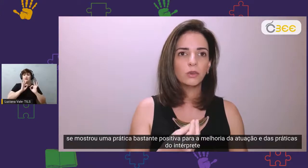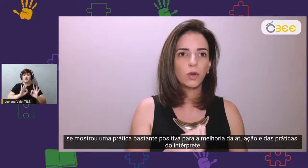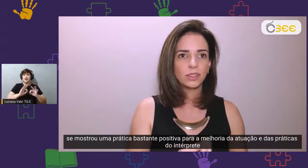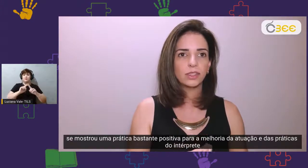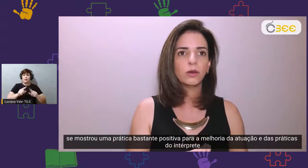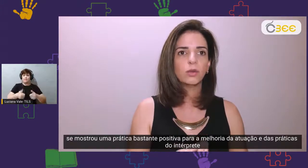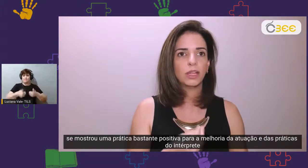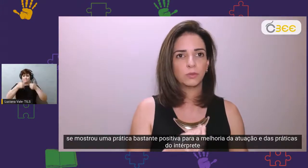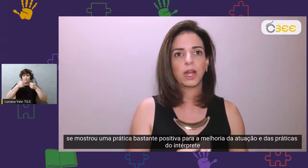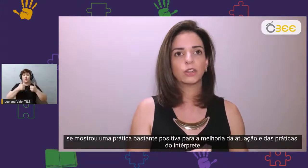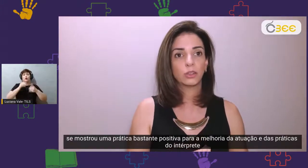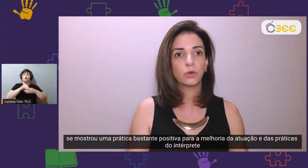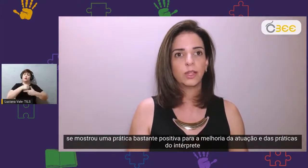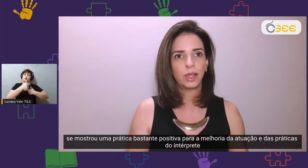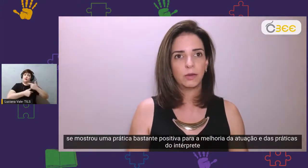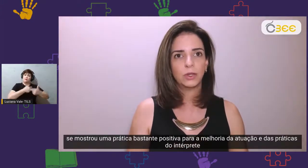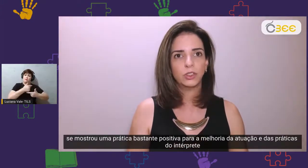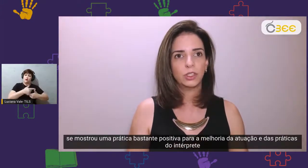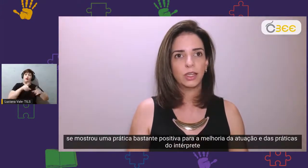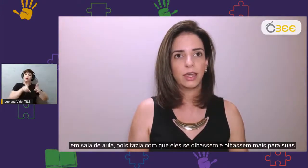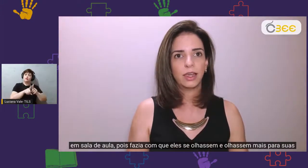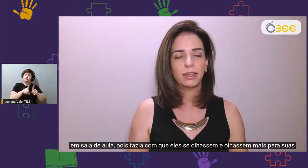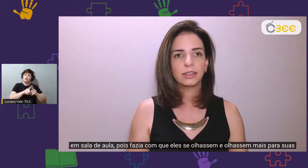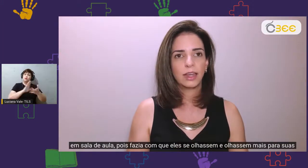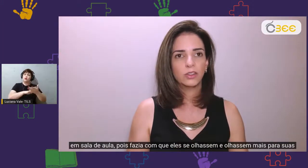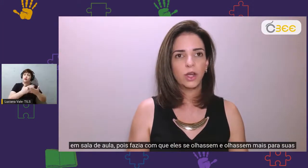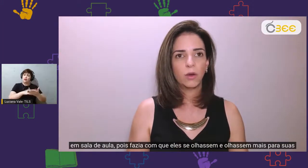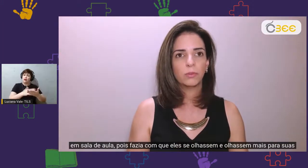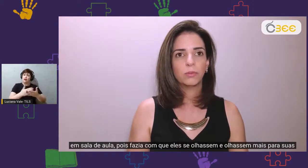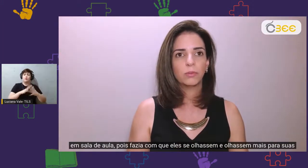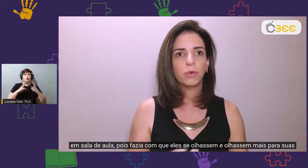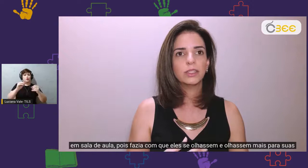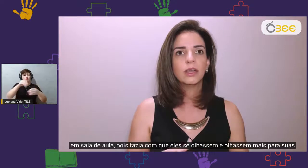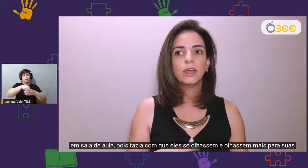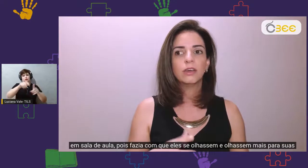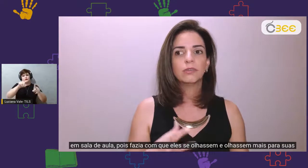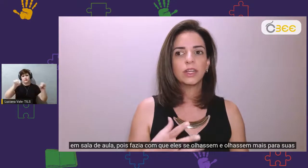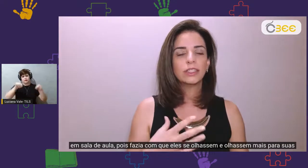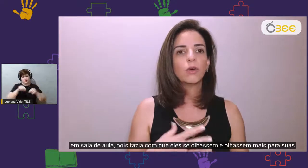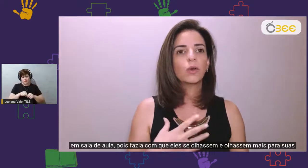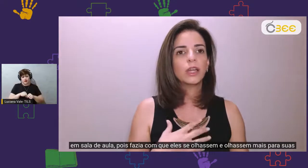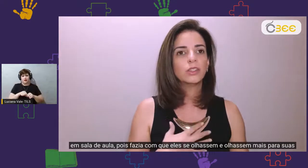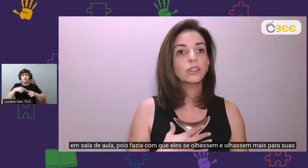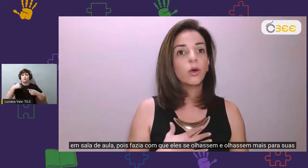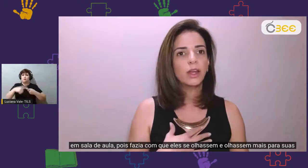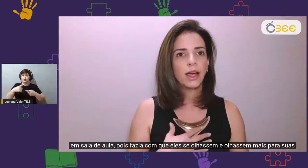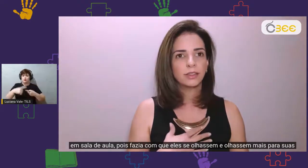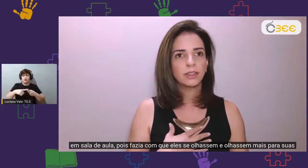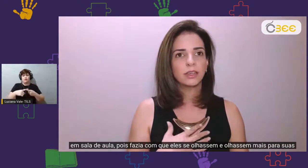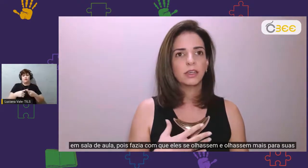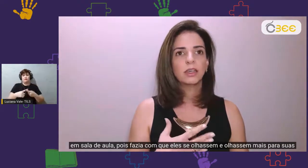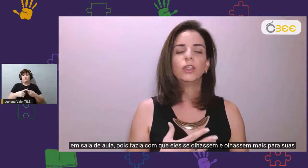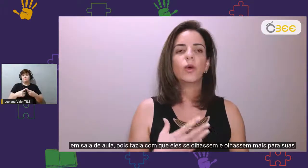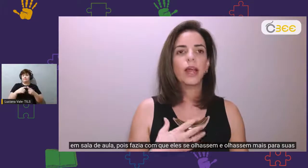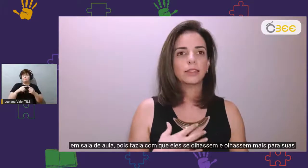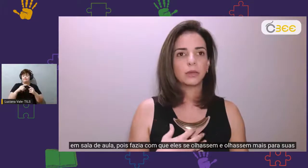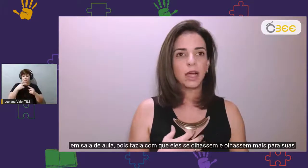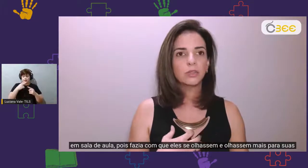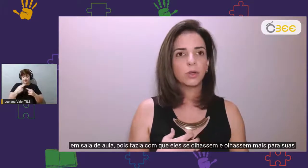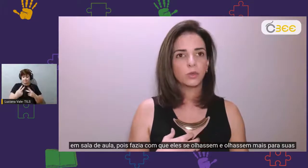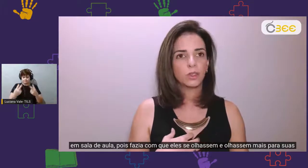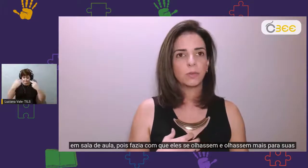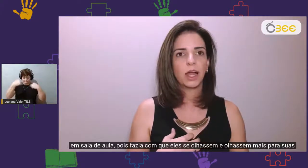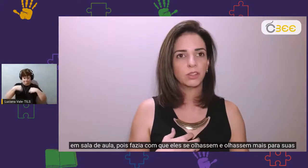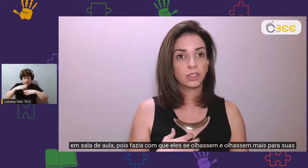melhoria da atuação e das práticas do intérprete em sala de aula, pois fazia com que eles se olhassem e